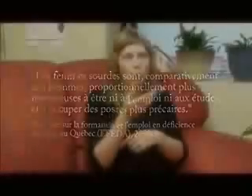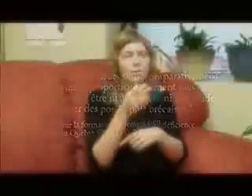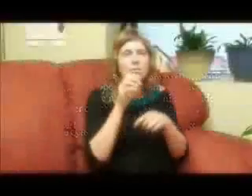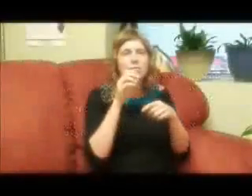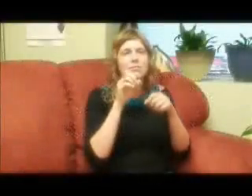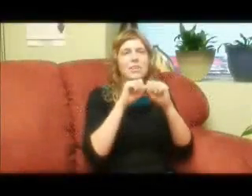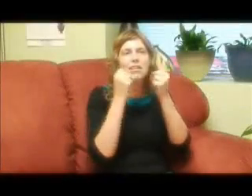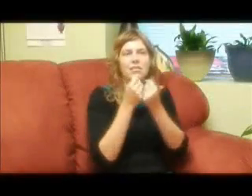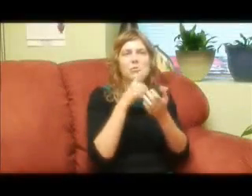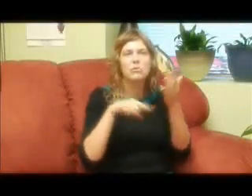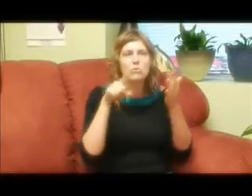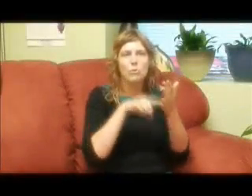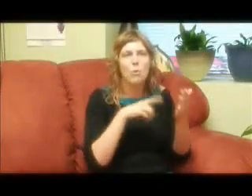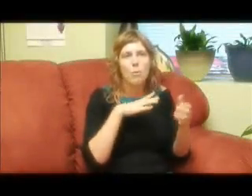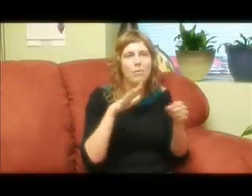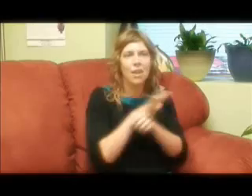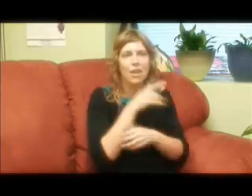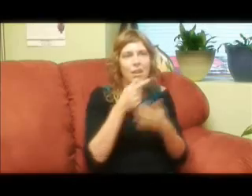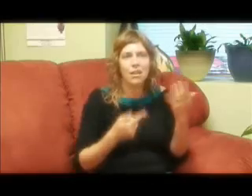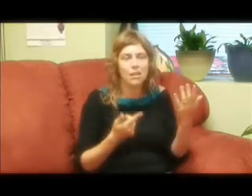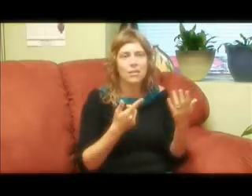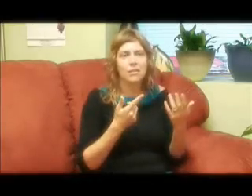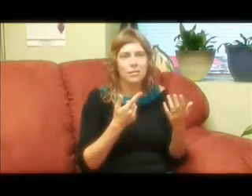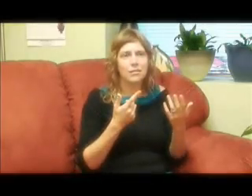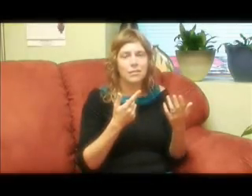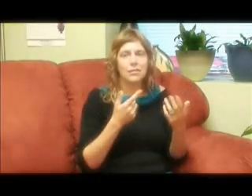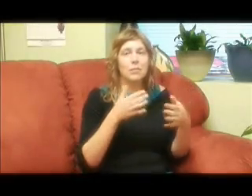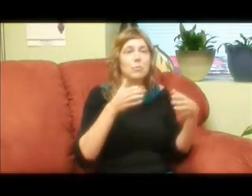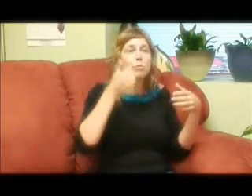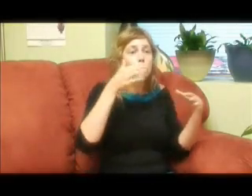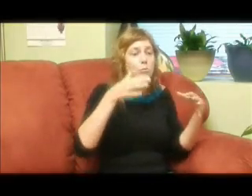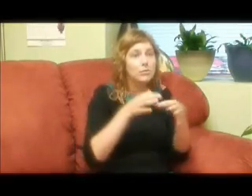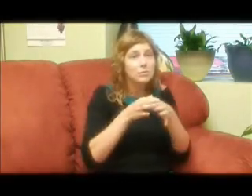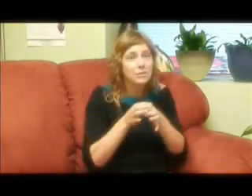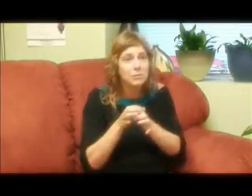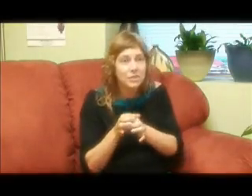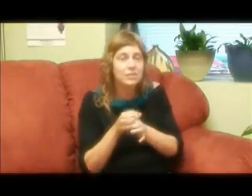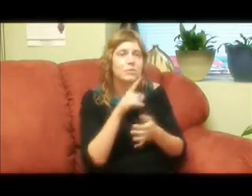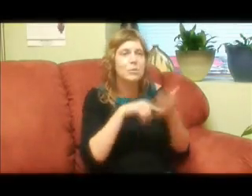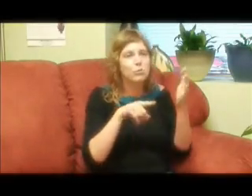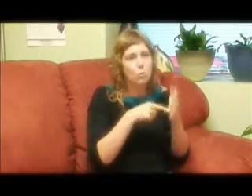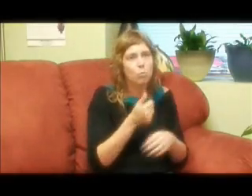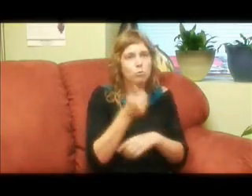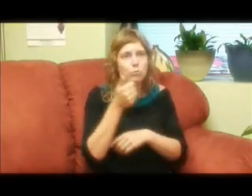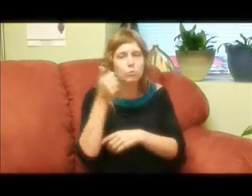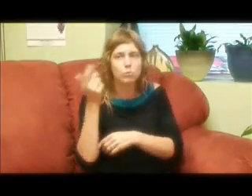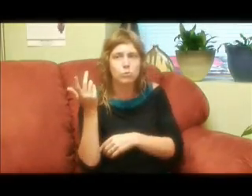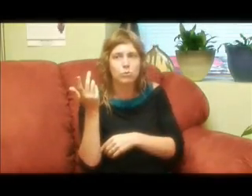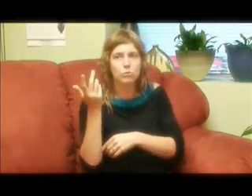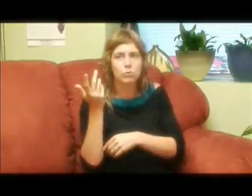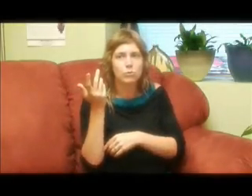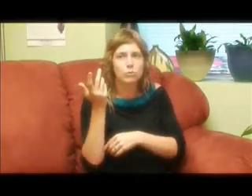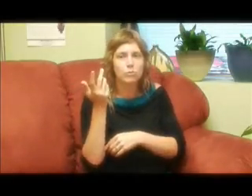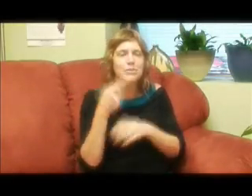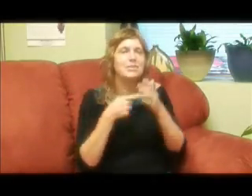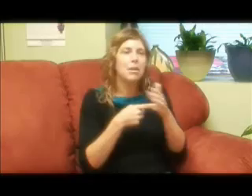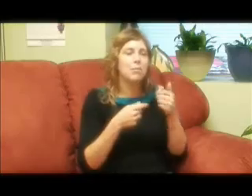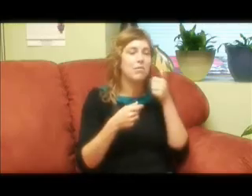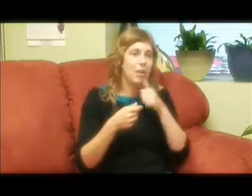Ils vivent une discrimination. Dans la société, il y a plein de discriminations qui se passent. Et plus les gens sont issus d'une petite